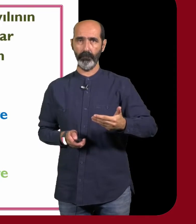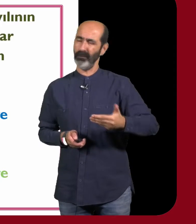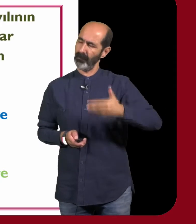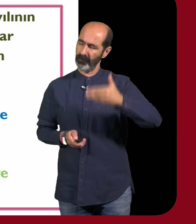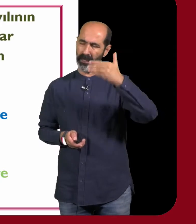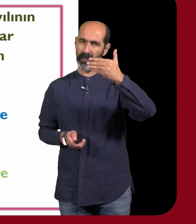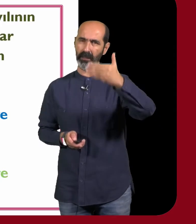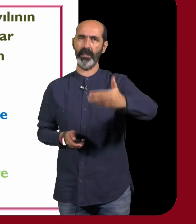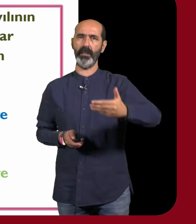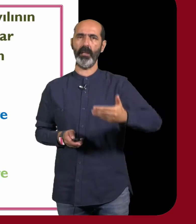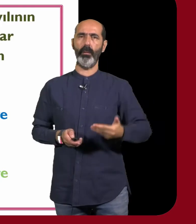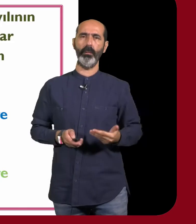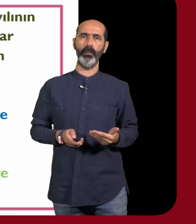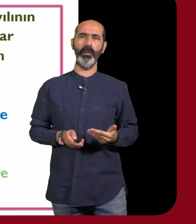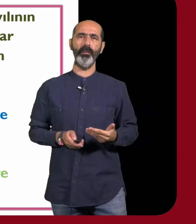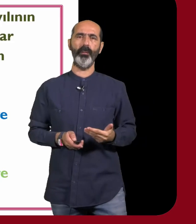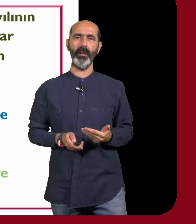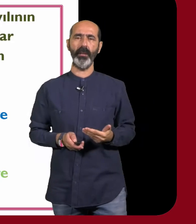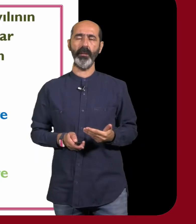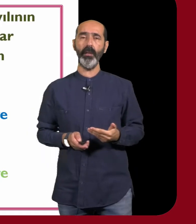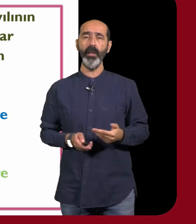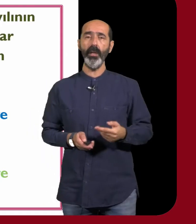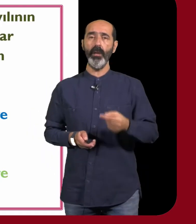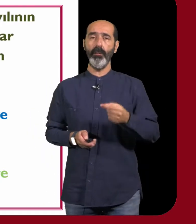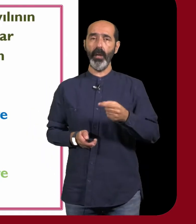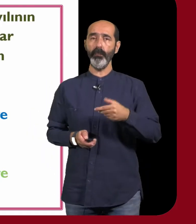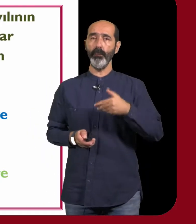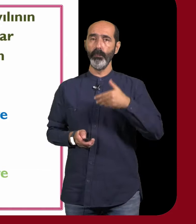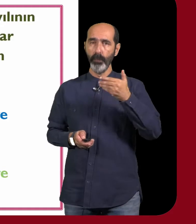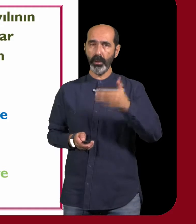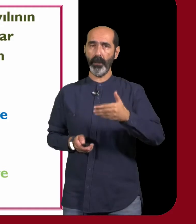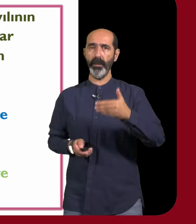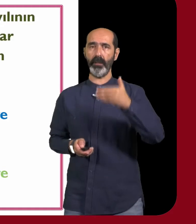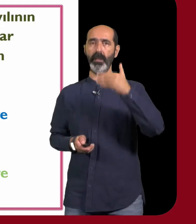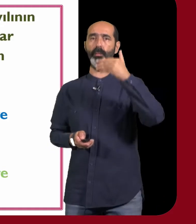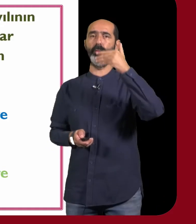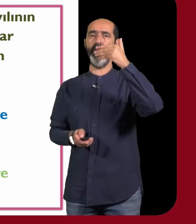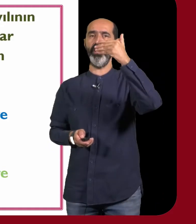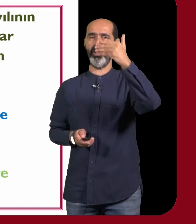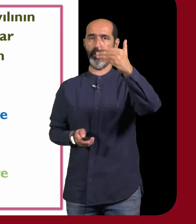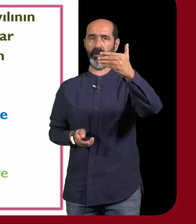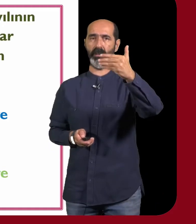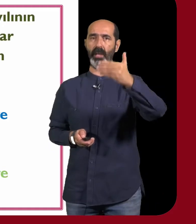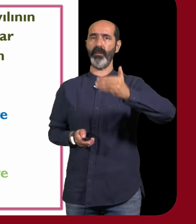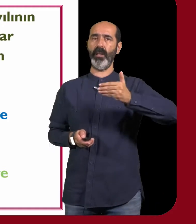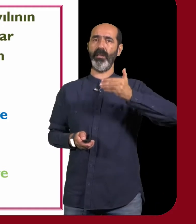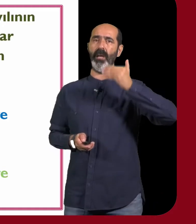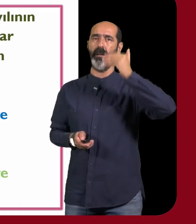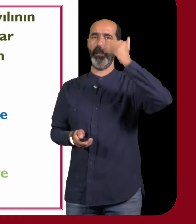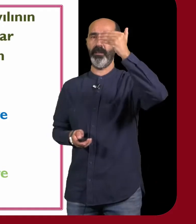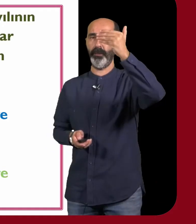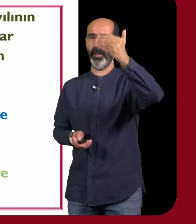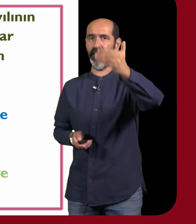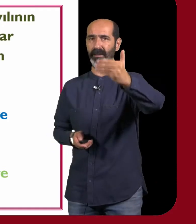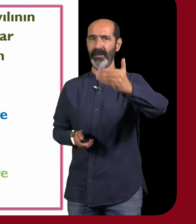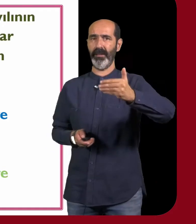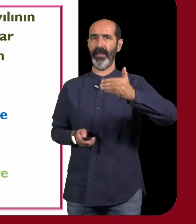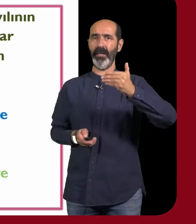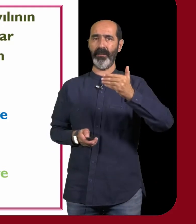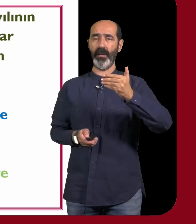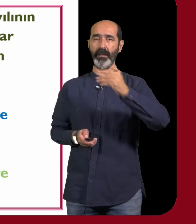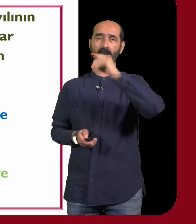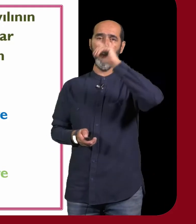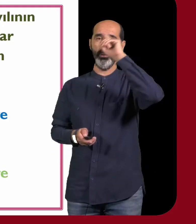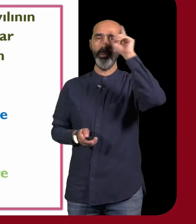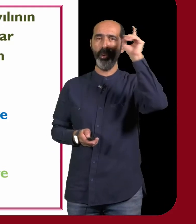ve genellikle yedi katlı olduğu ifade edilir ve bu tapınakların üzerine çıkıp tanrılarıyla hasbihal